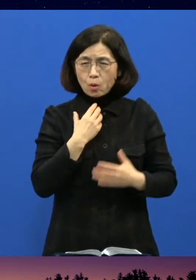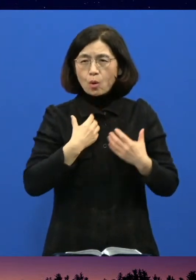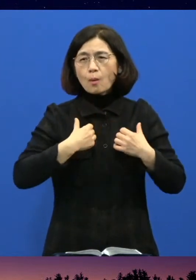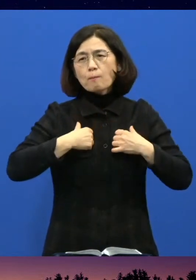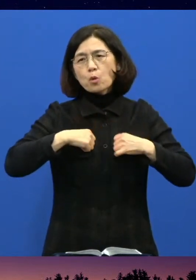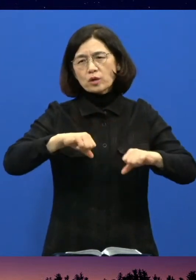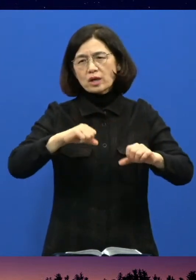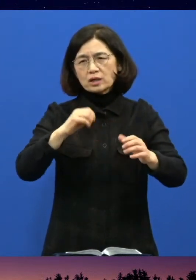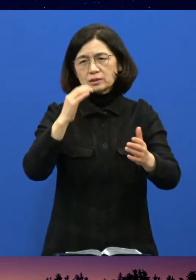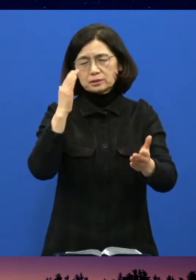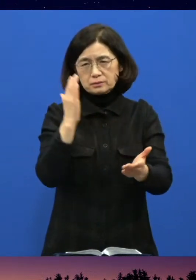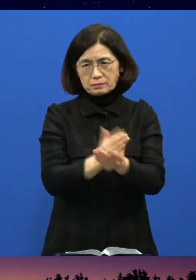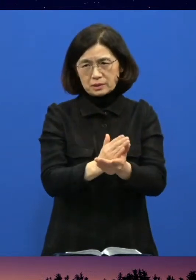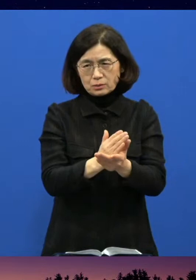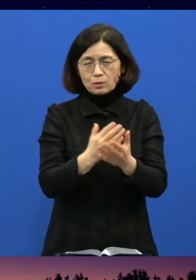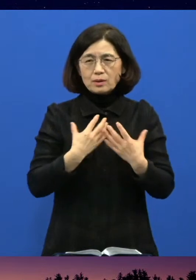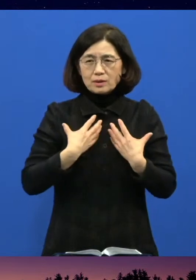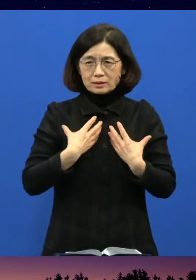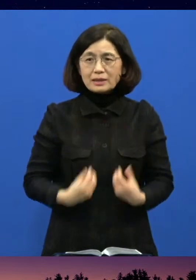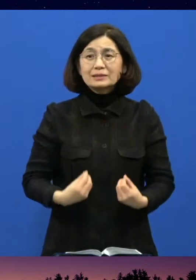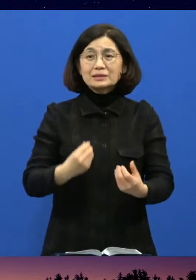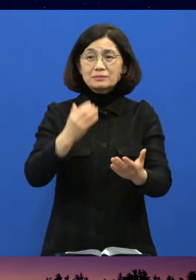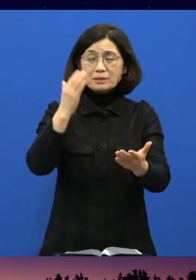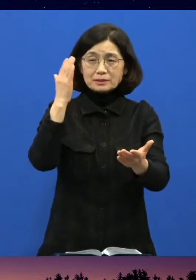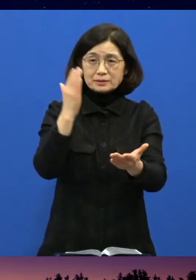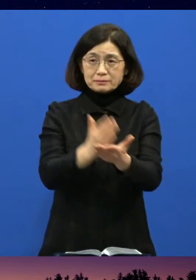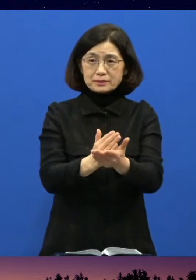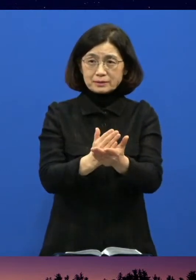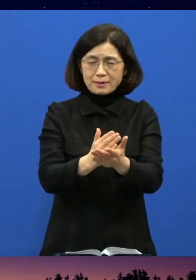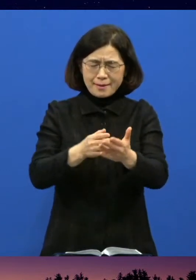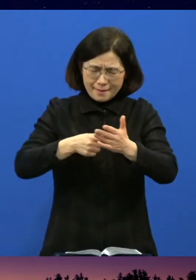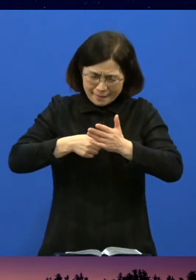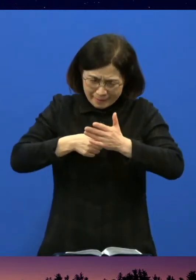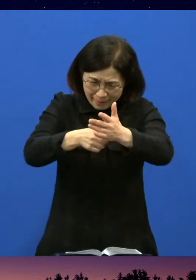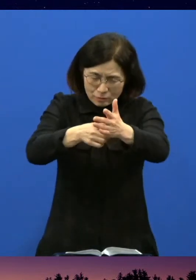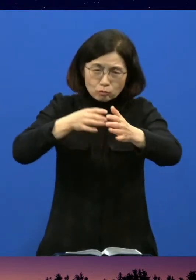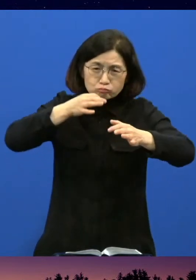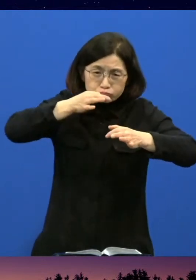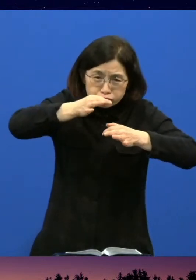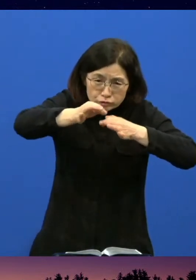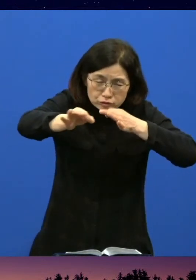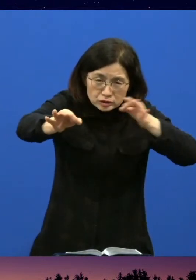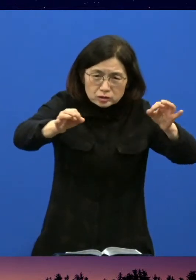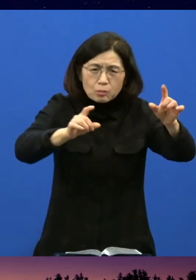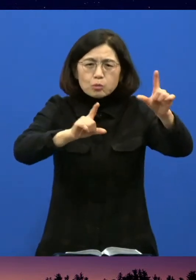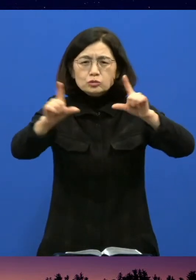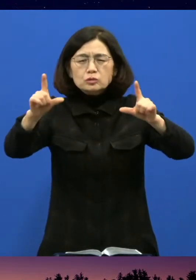포기하면 안 돼요. 계속 부르짖는 태도를 하나님이 원하세요.